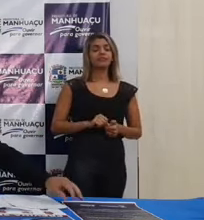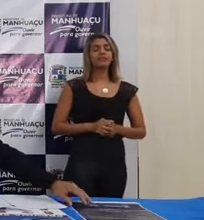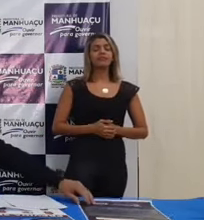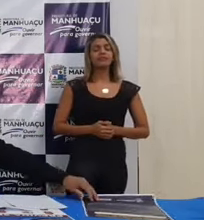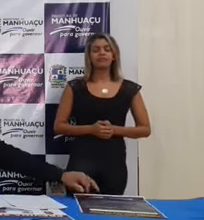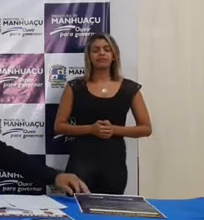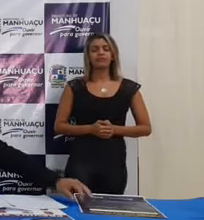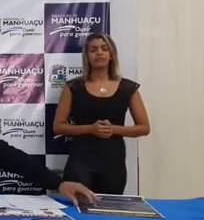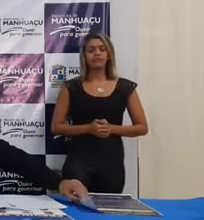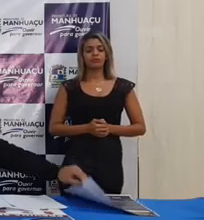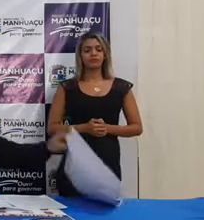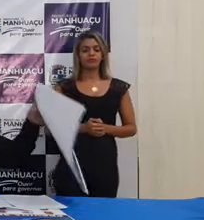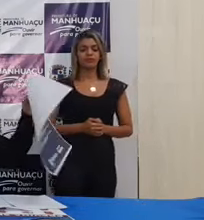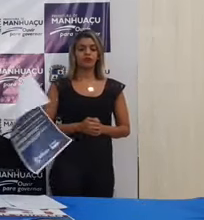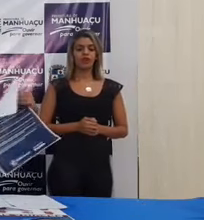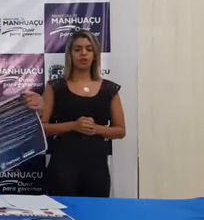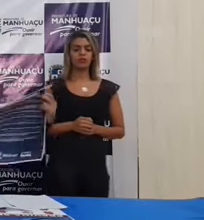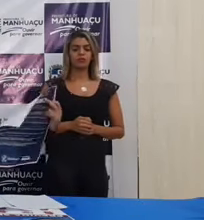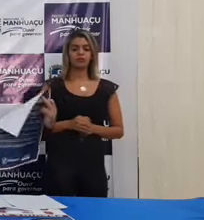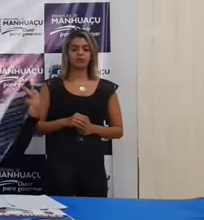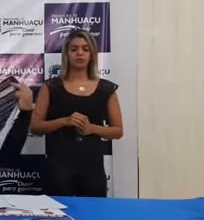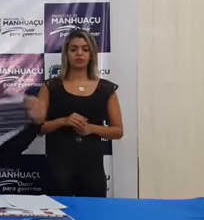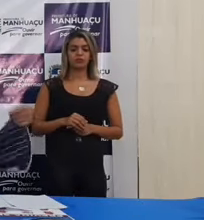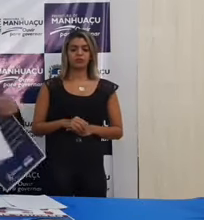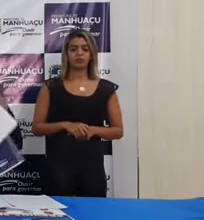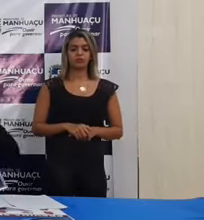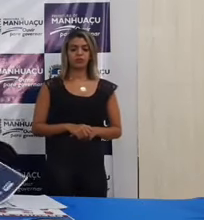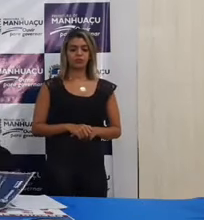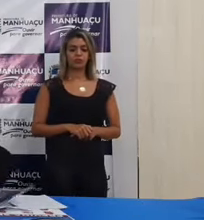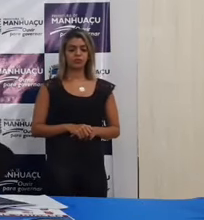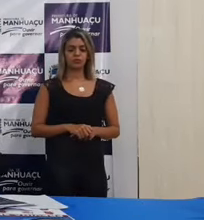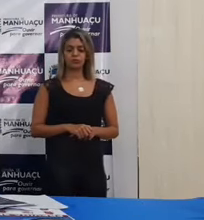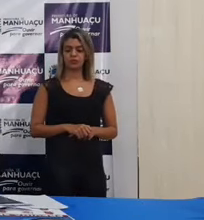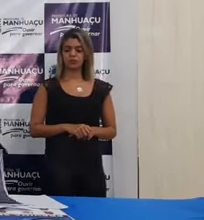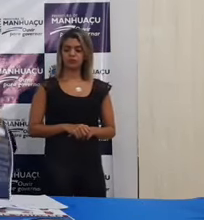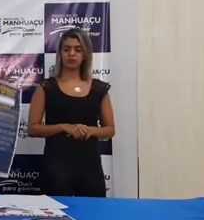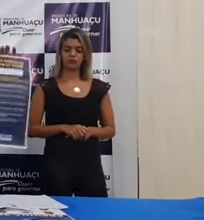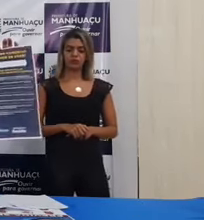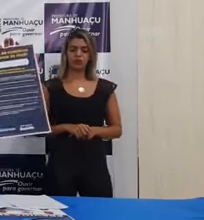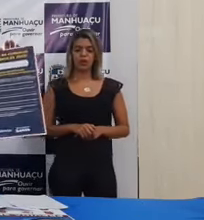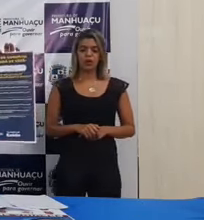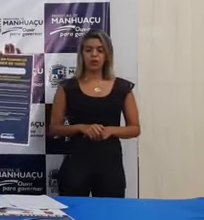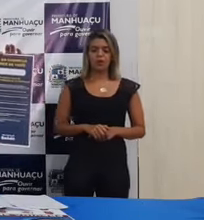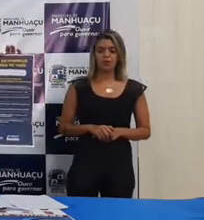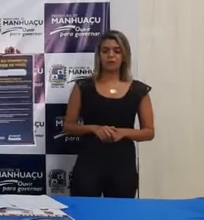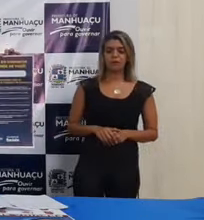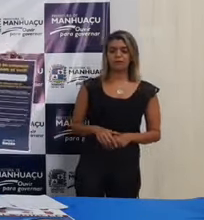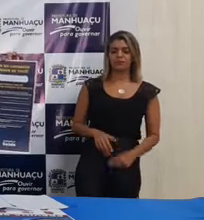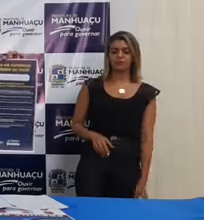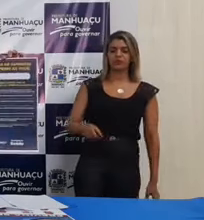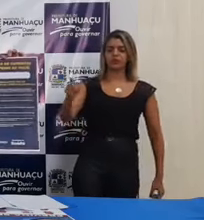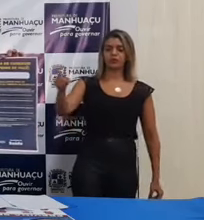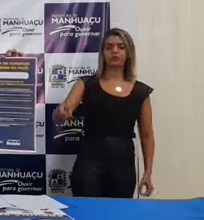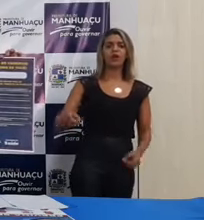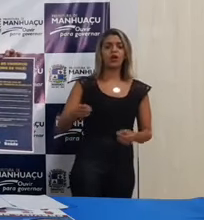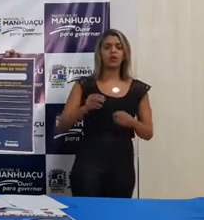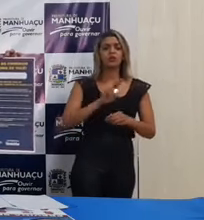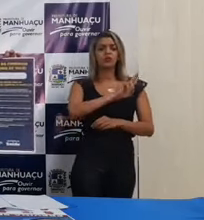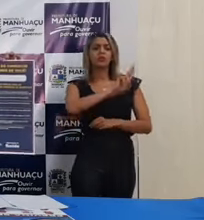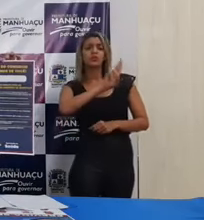dos cartazes, que vocês vão ter o acesso depois, que seria cartaz desse com o nome da empresa,